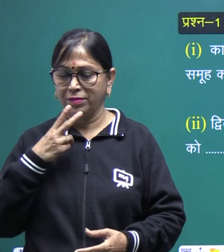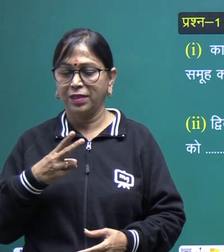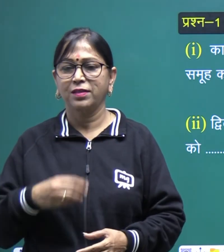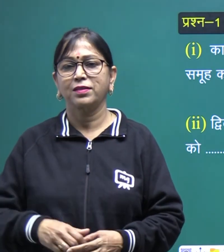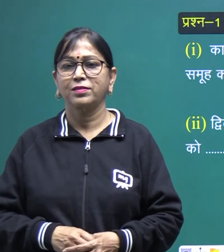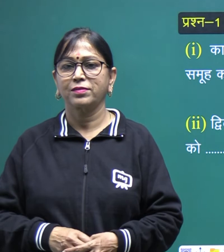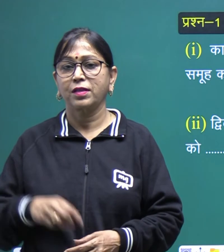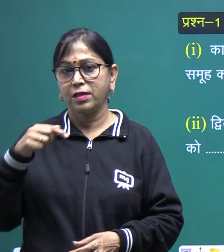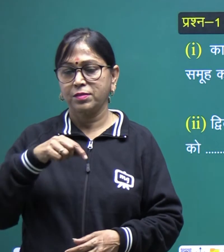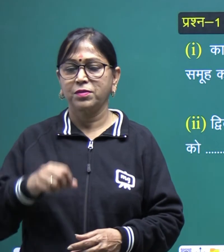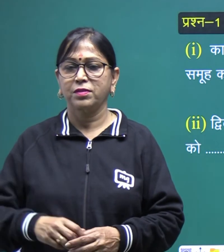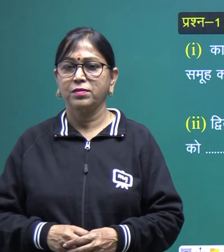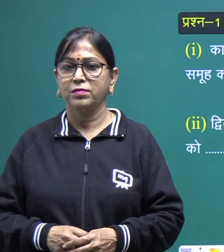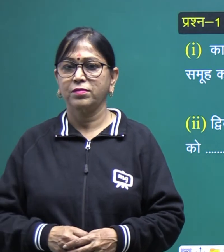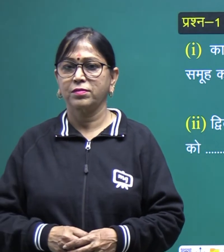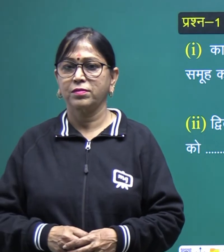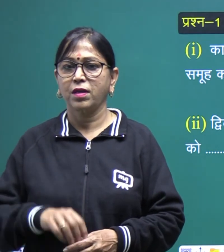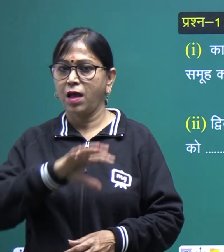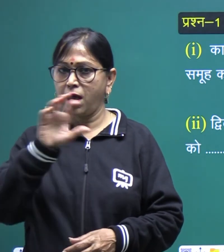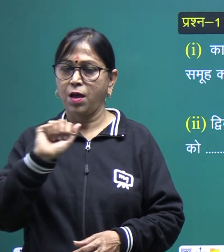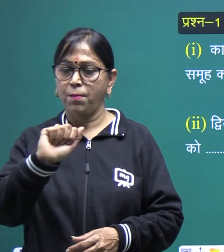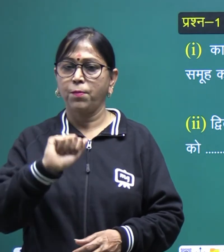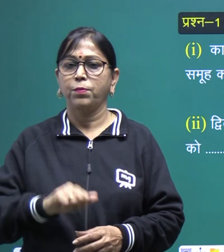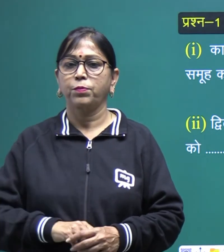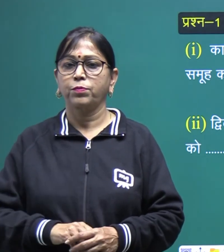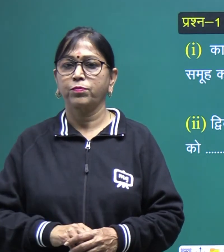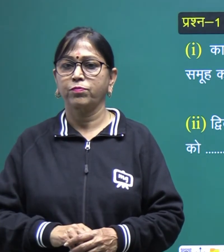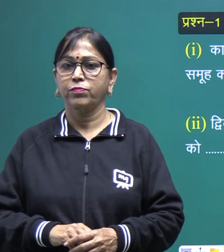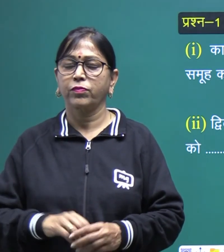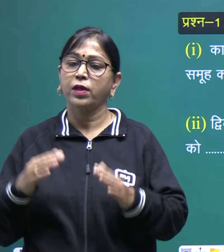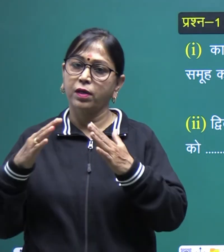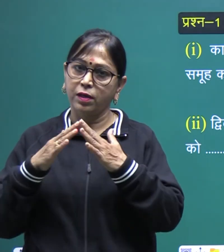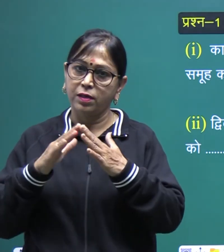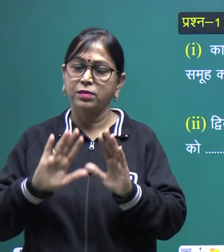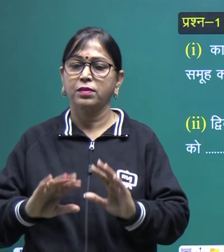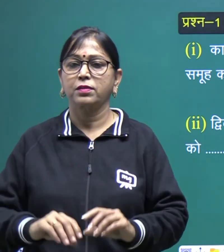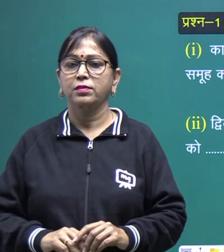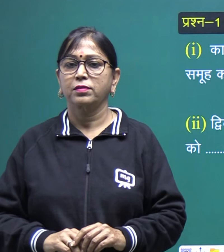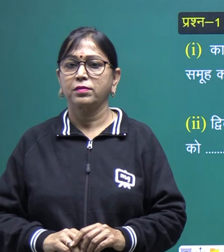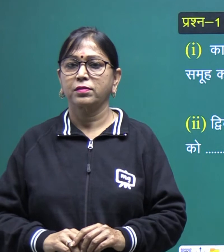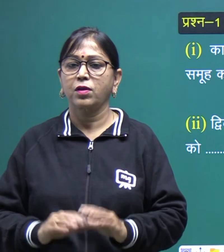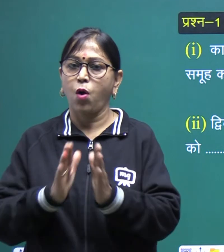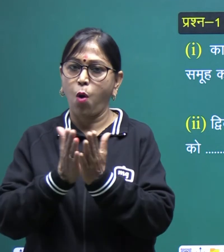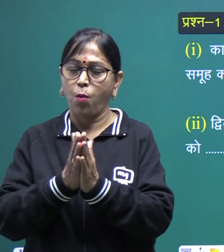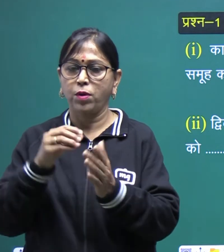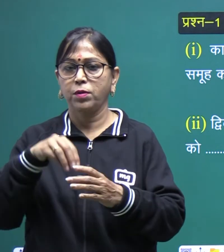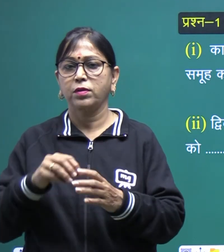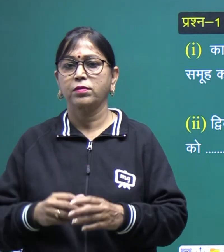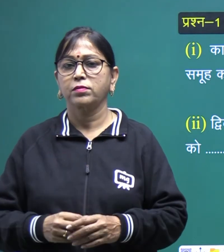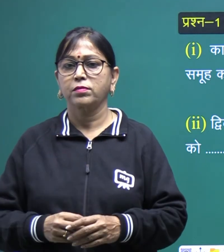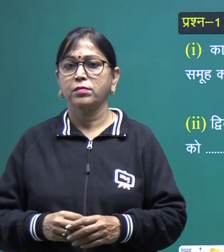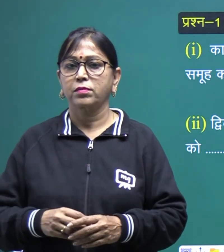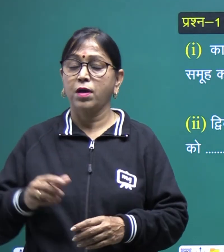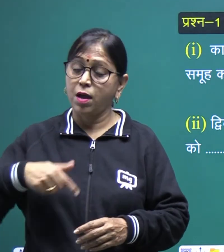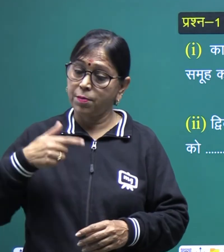देखेंगे। इसमें आपको घर से नोटबुक में